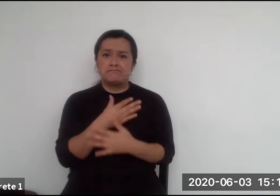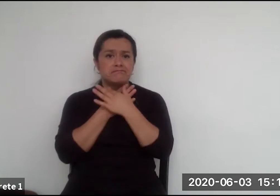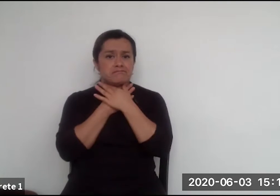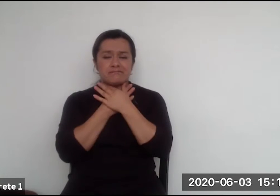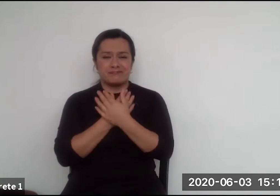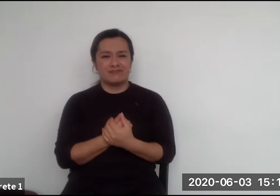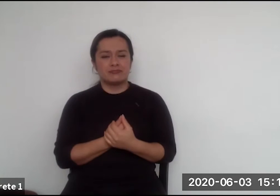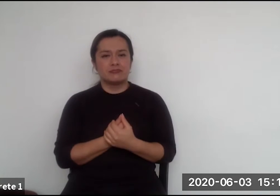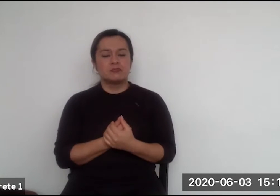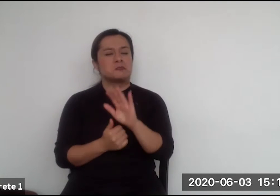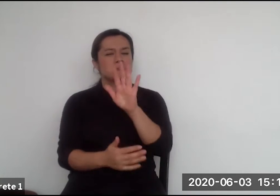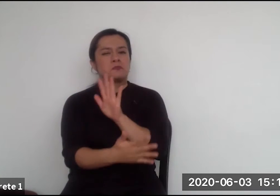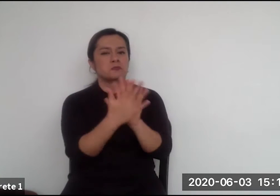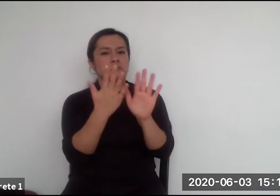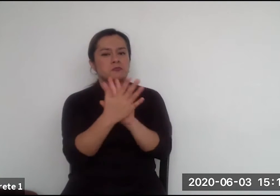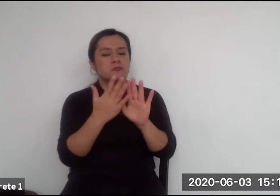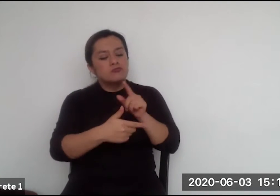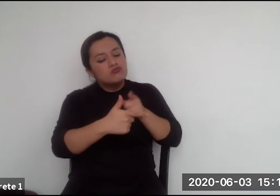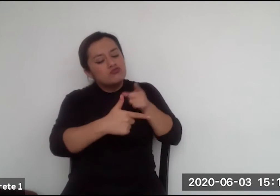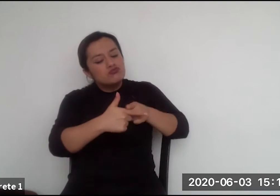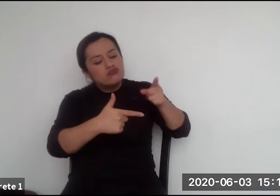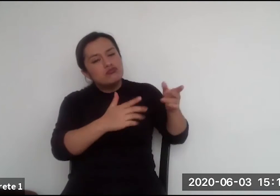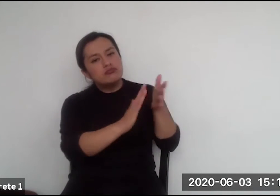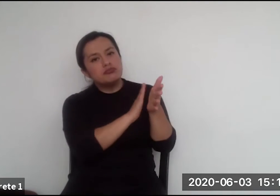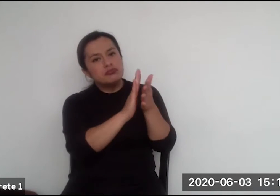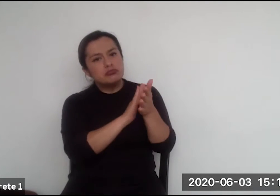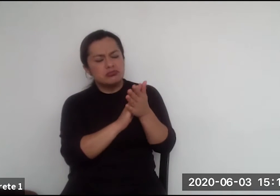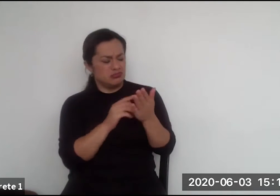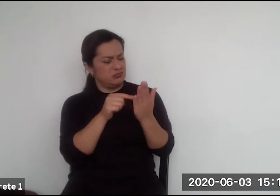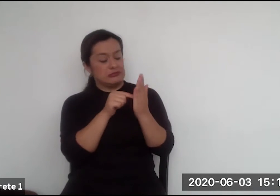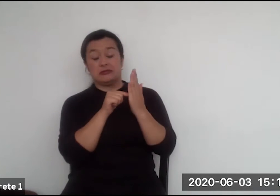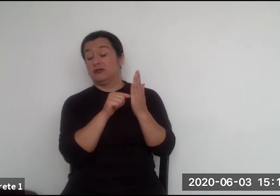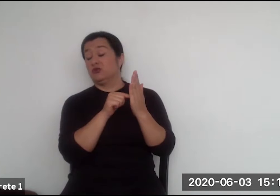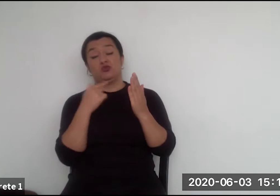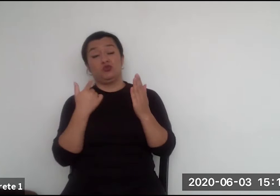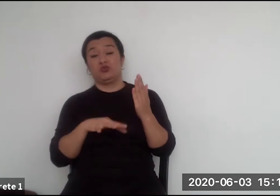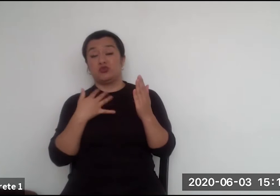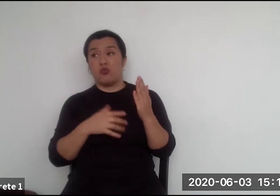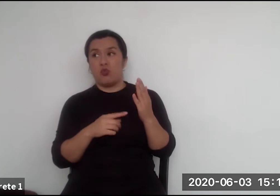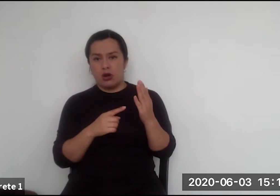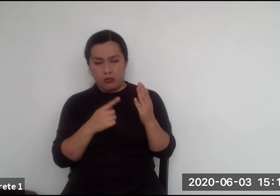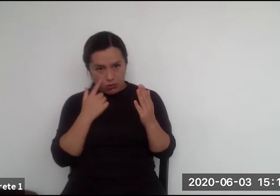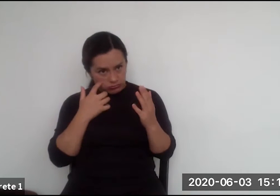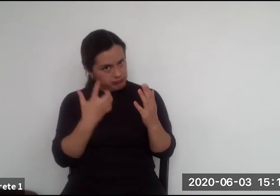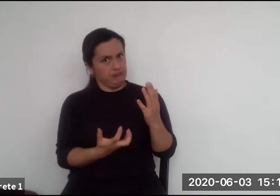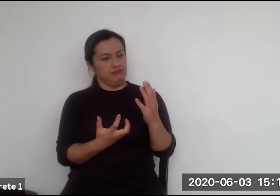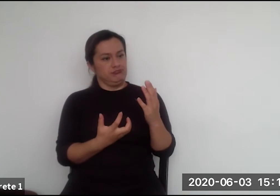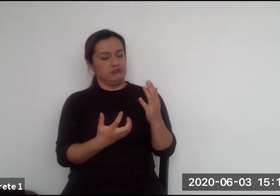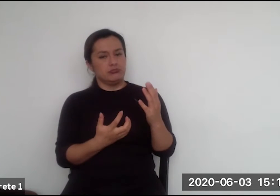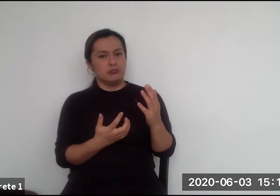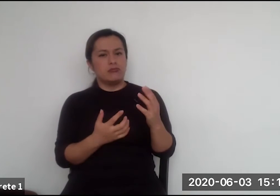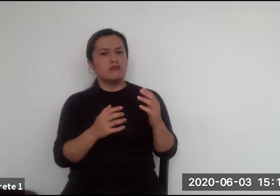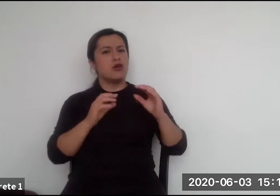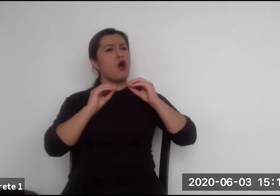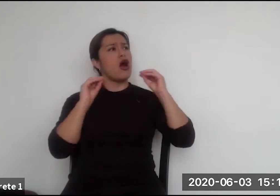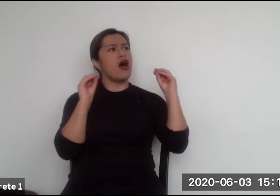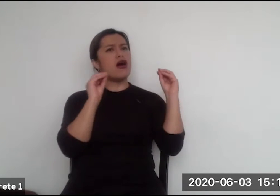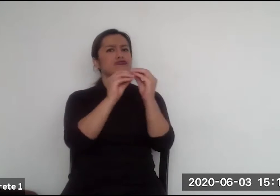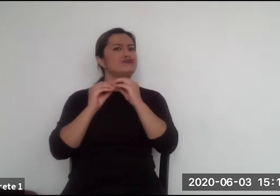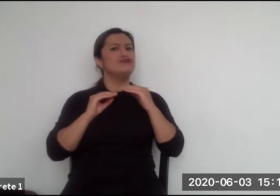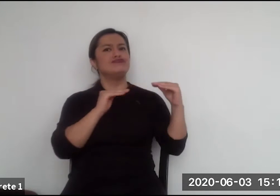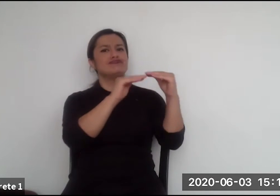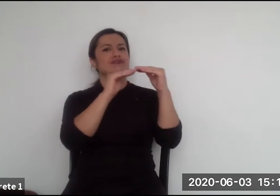Hay unos datos estadísticos que son controversiales, nunca hay uniformidad en los datos,